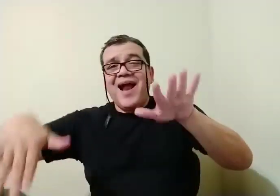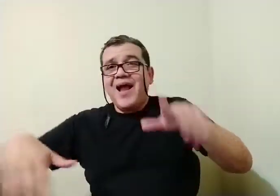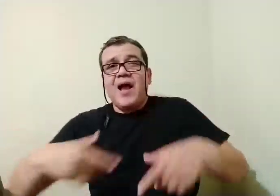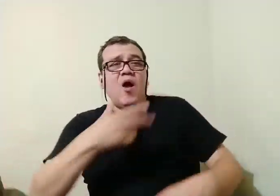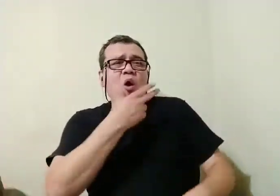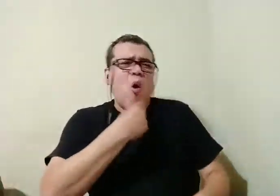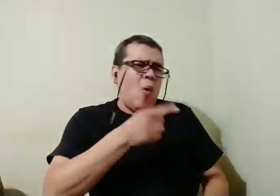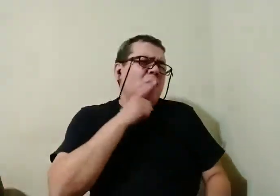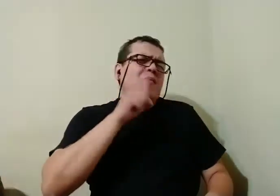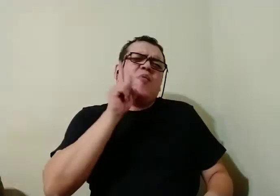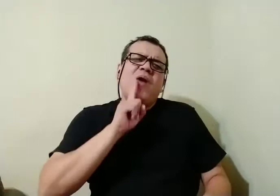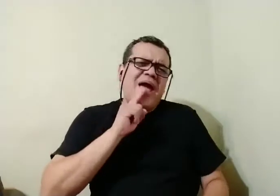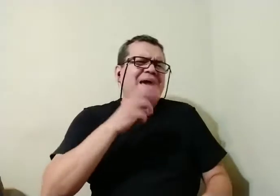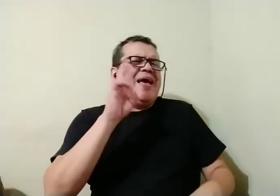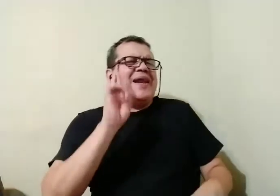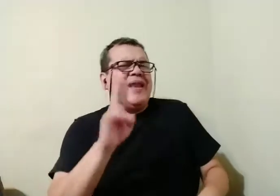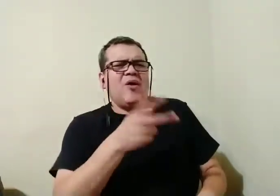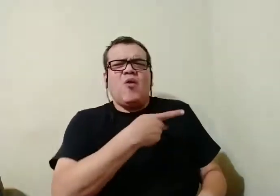pobres, educados y sin educación.